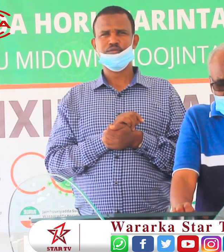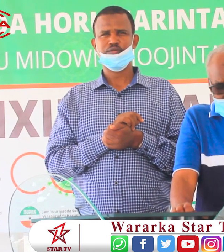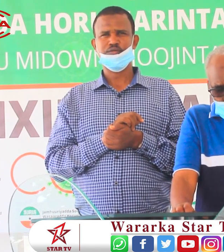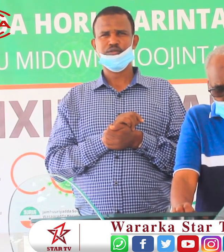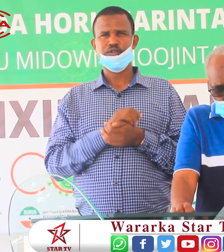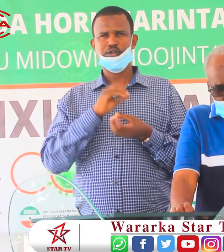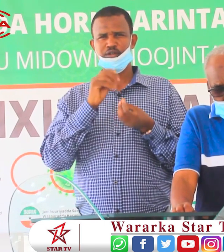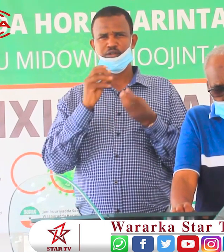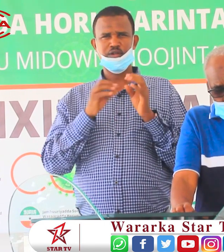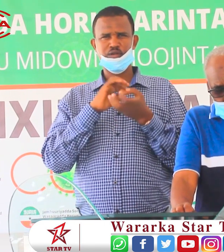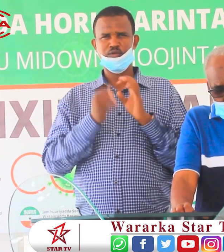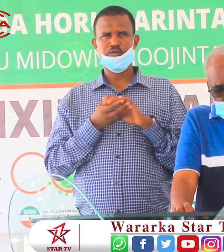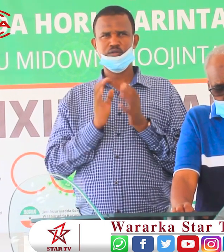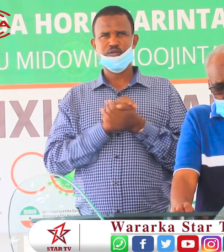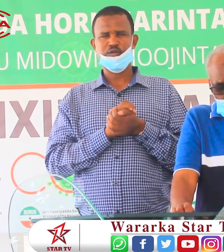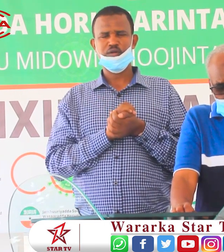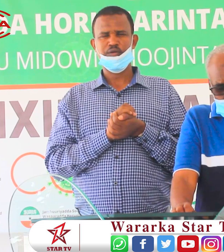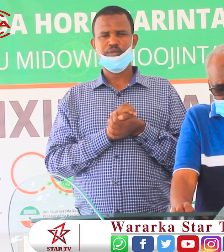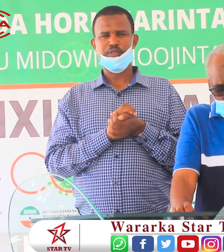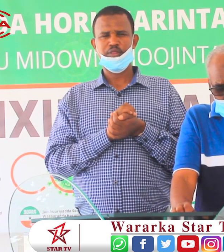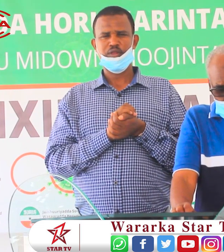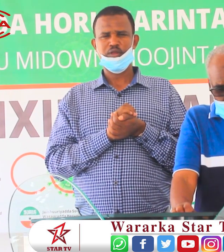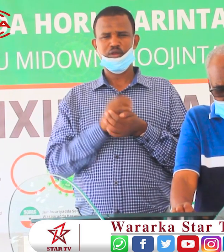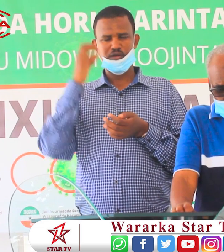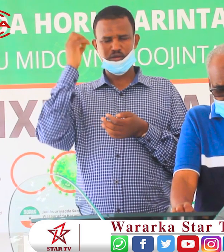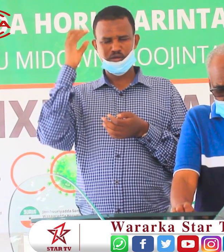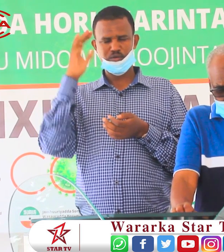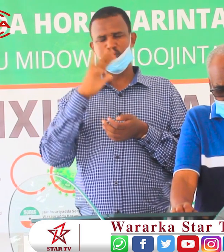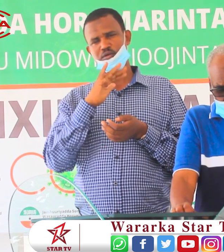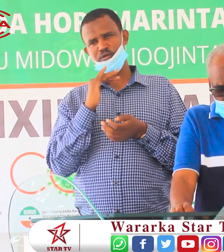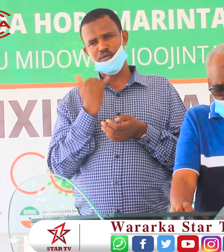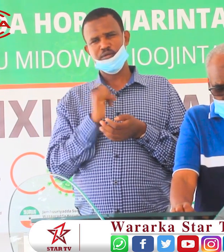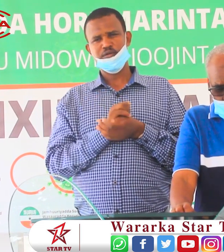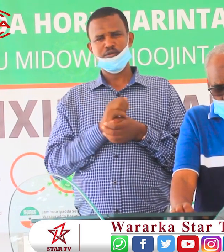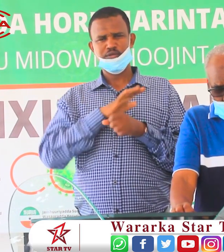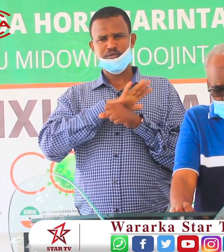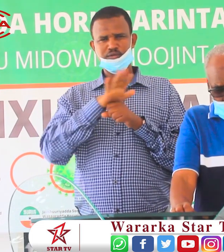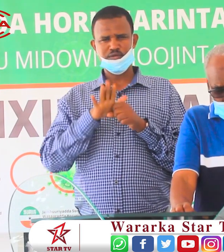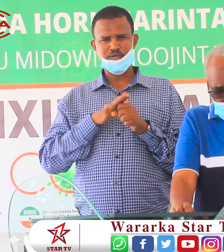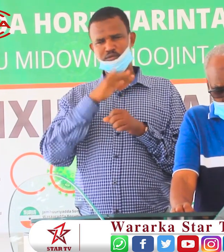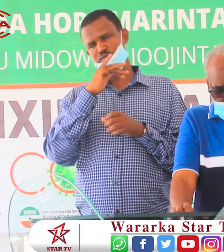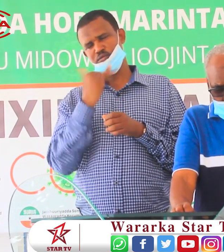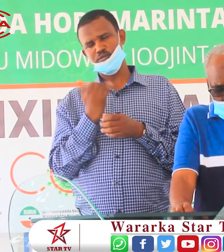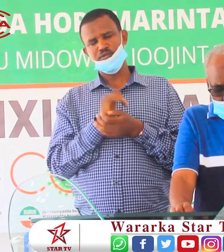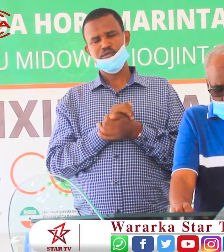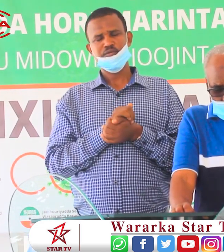laakiin tirada guud ee u dhimatay cudurka tirada guud ee ilaa hadda